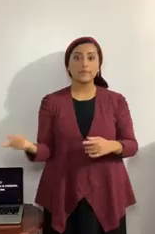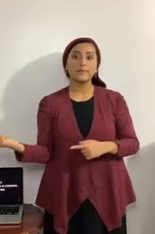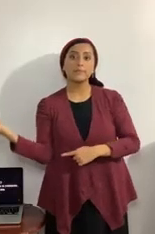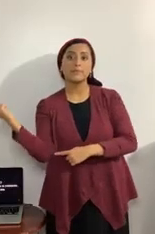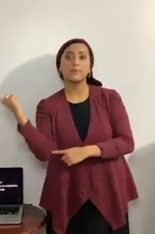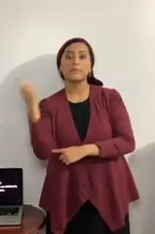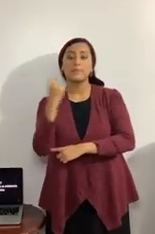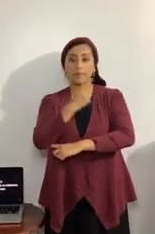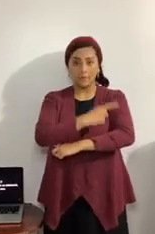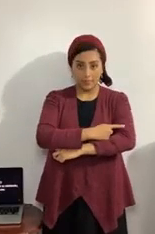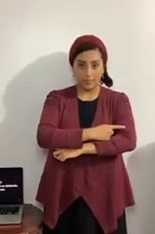ministerio, se fue a casa.